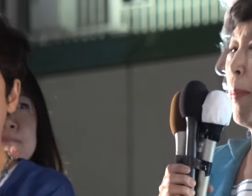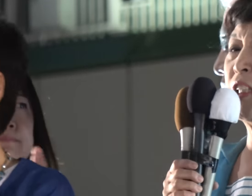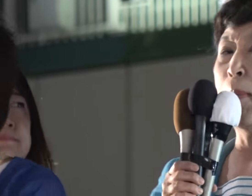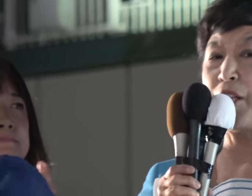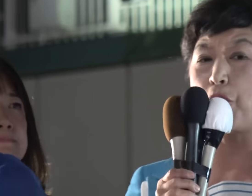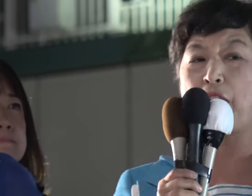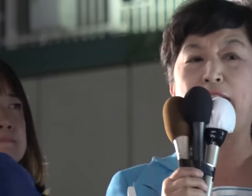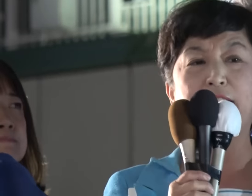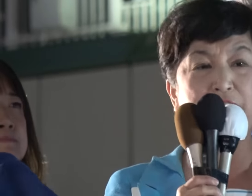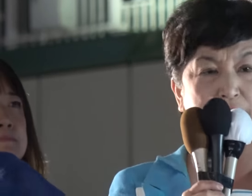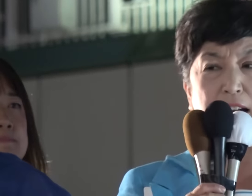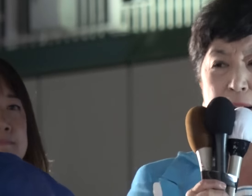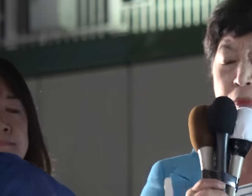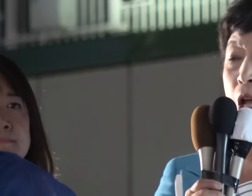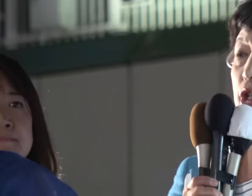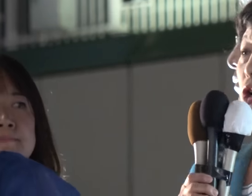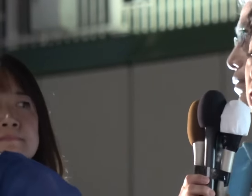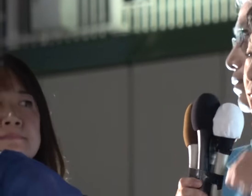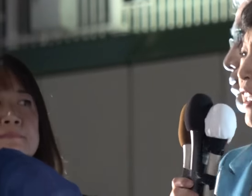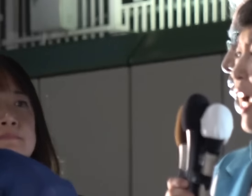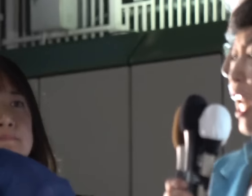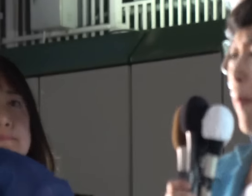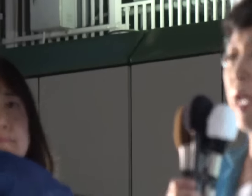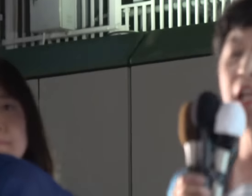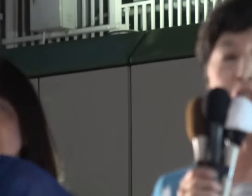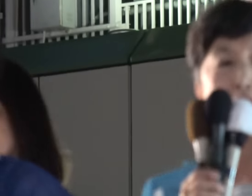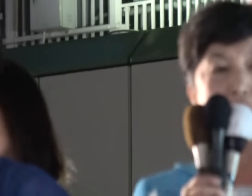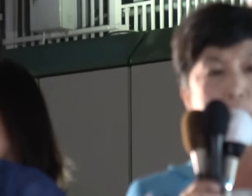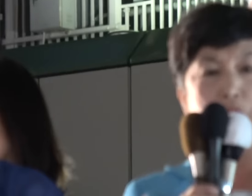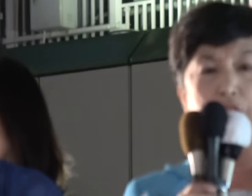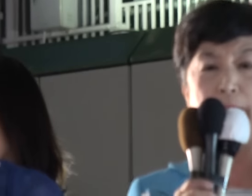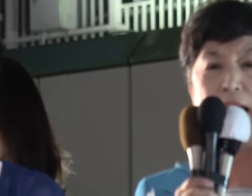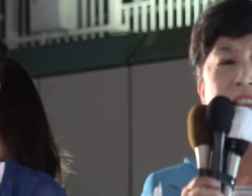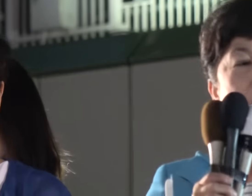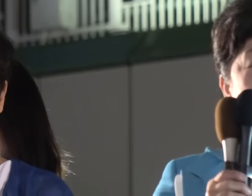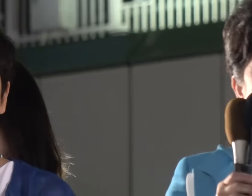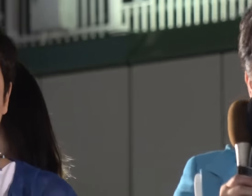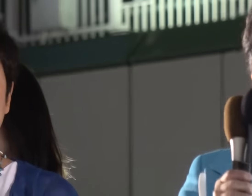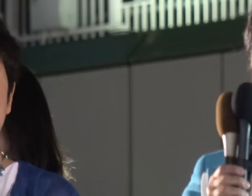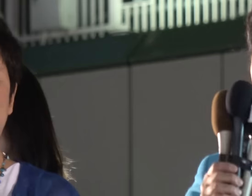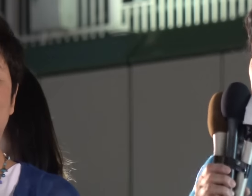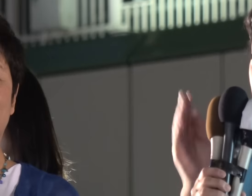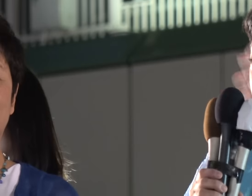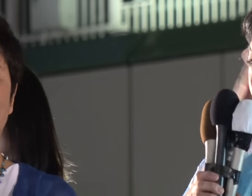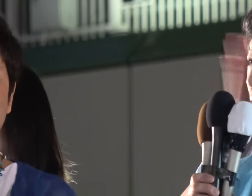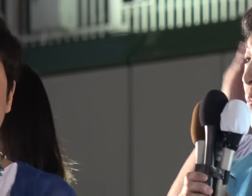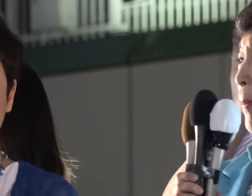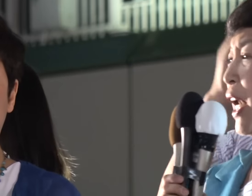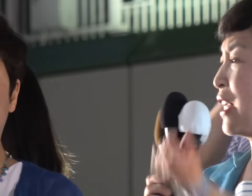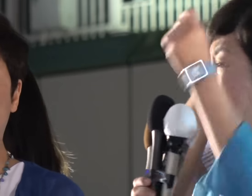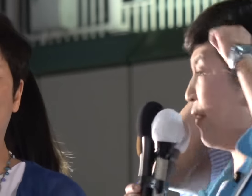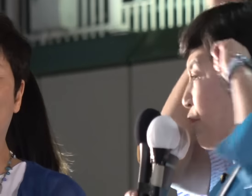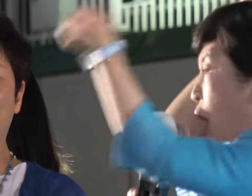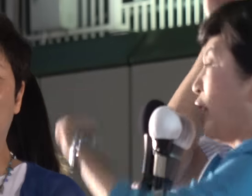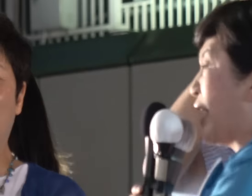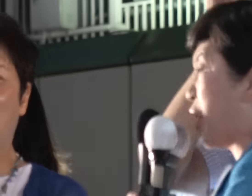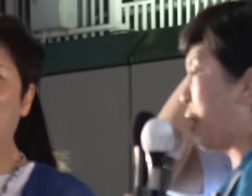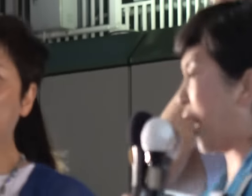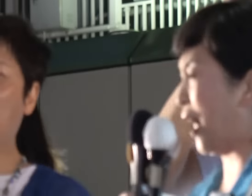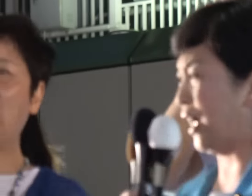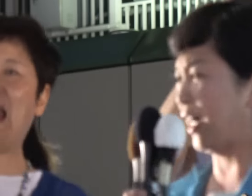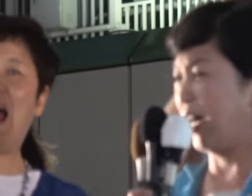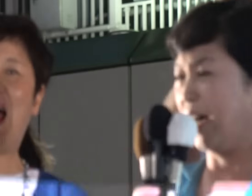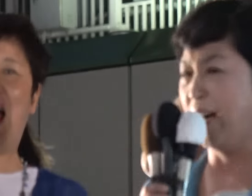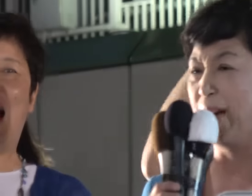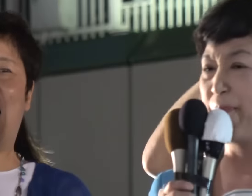私はたまたま女性ですが、女性であればいいというものではないと思いますが、皆さんどうでしょ